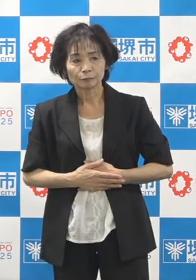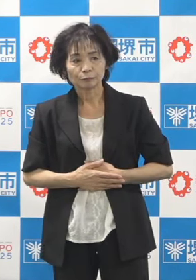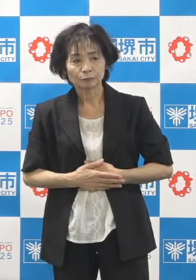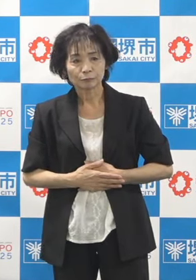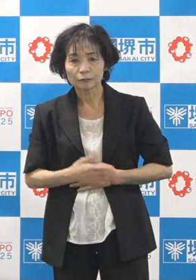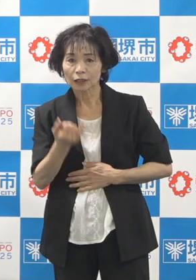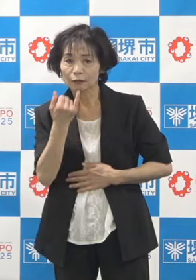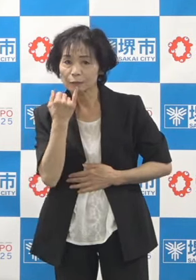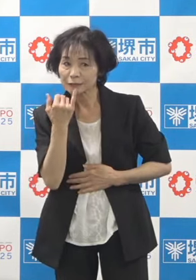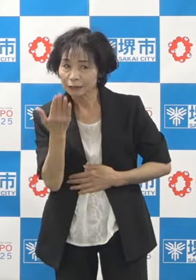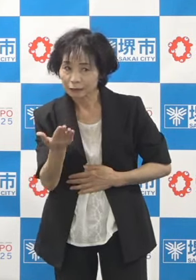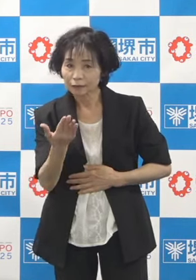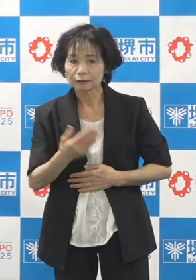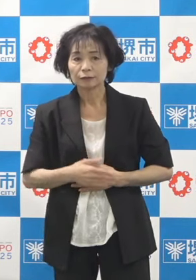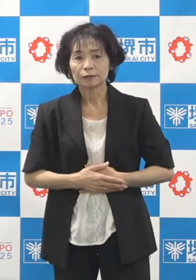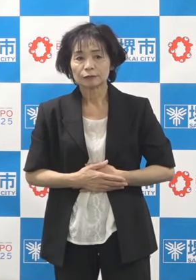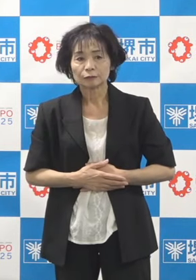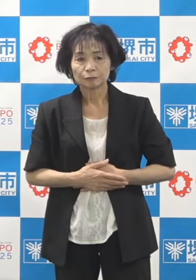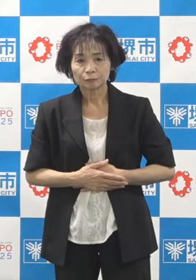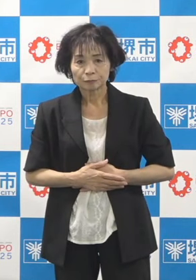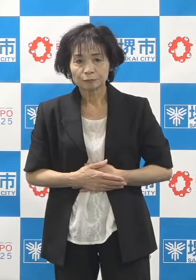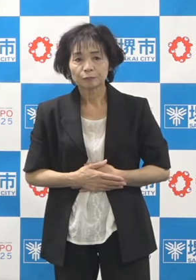よろしいでしょうか。